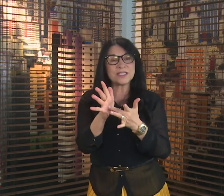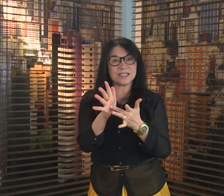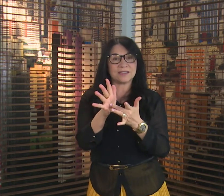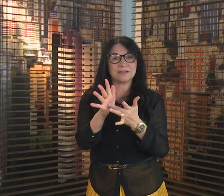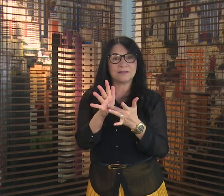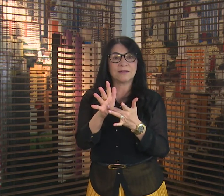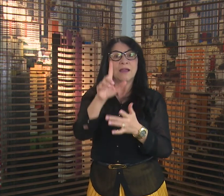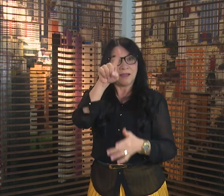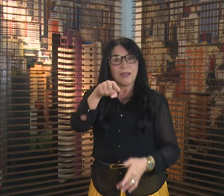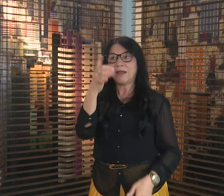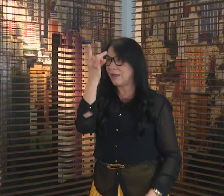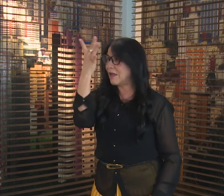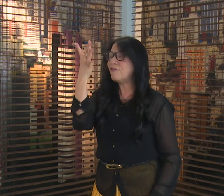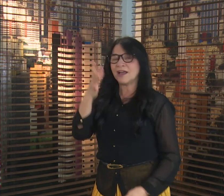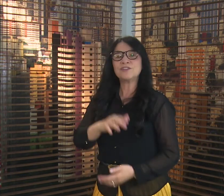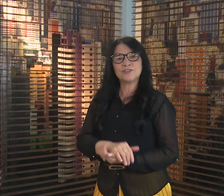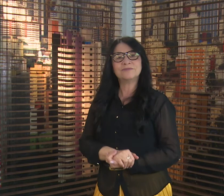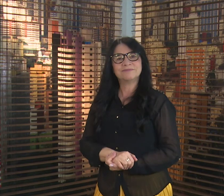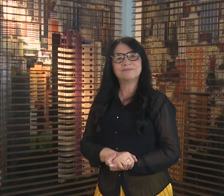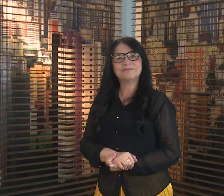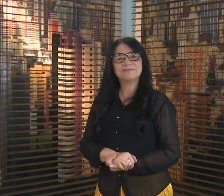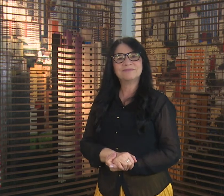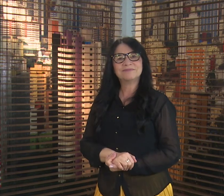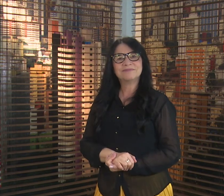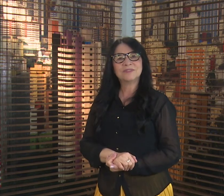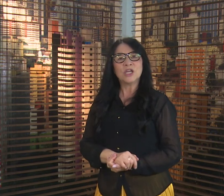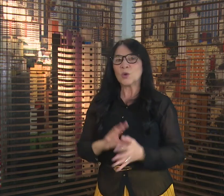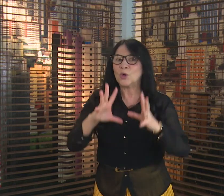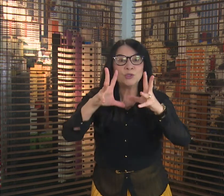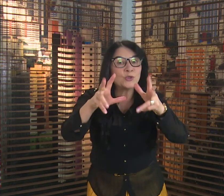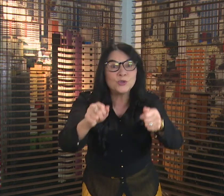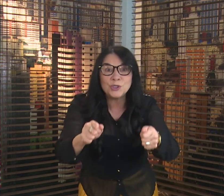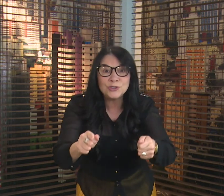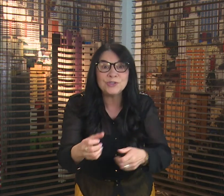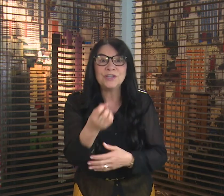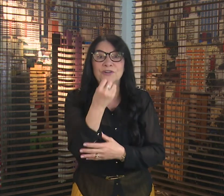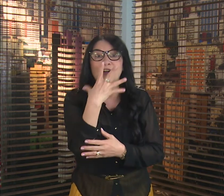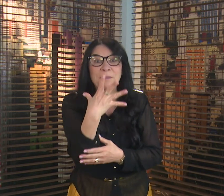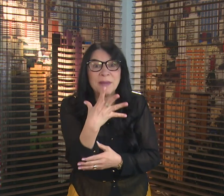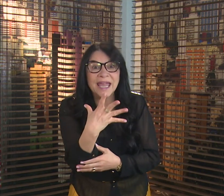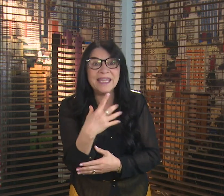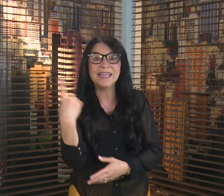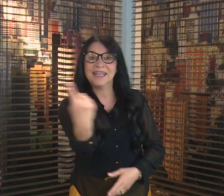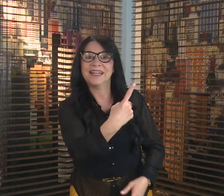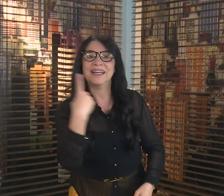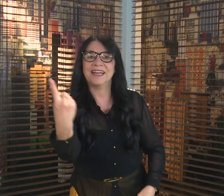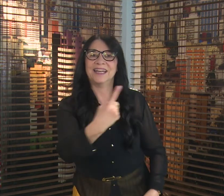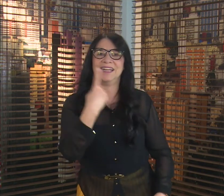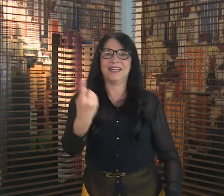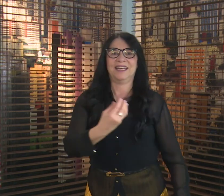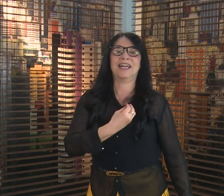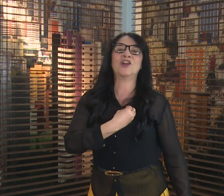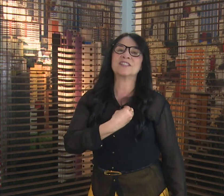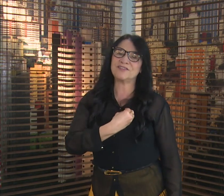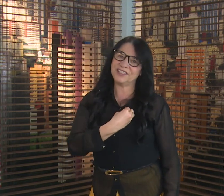Jesus é fácil quando tudo vai bem na nossa vida.